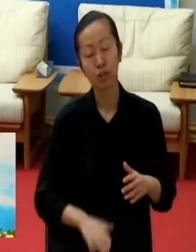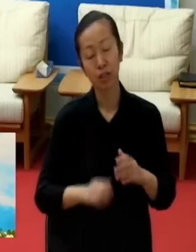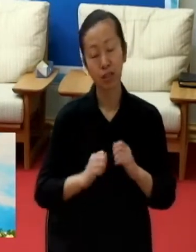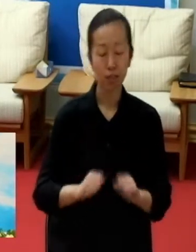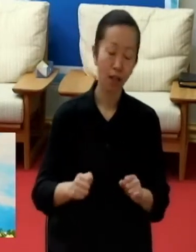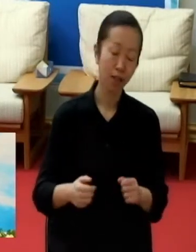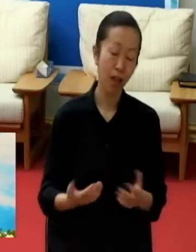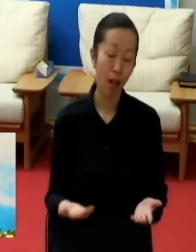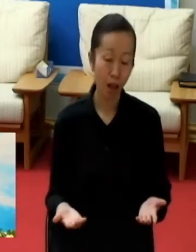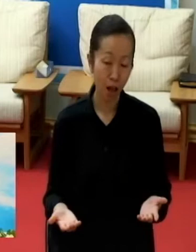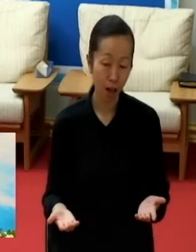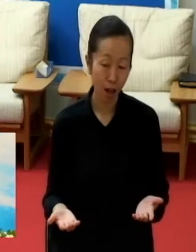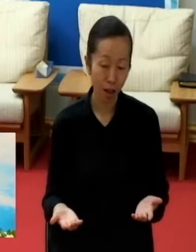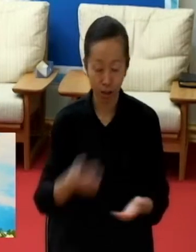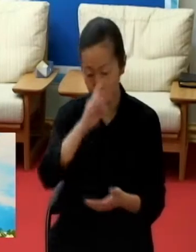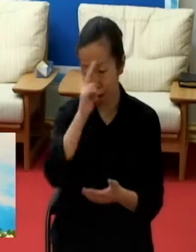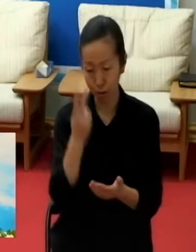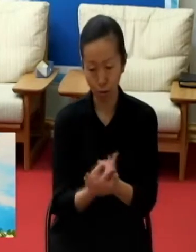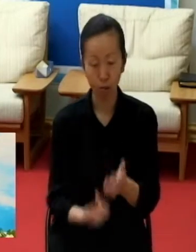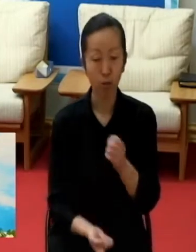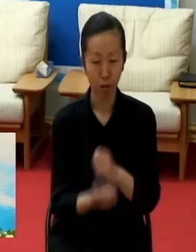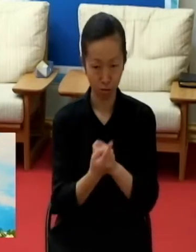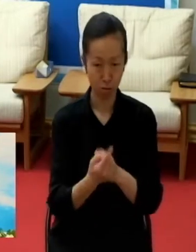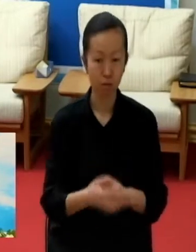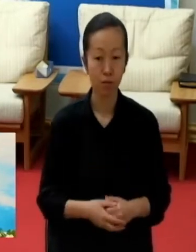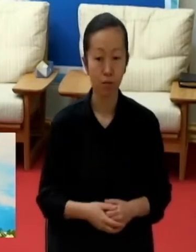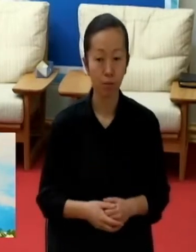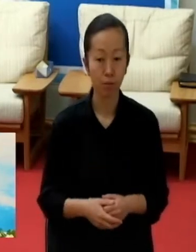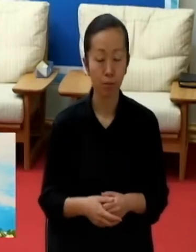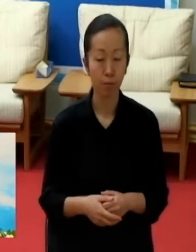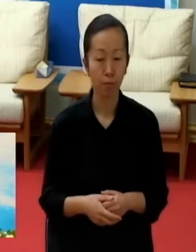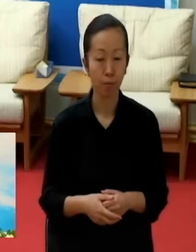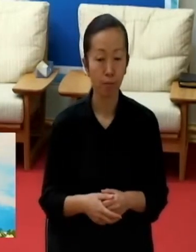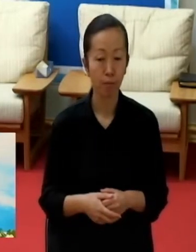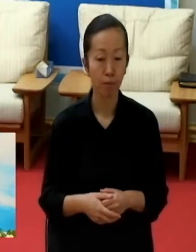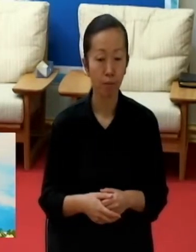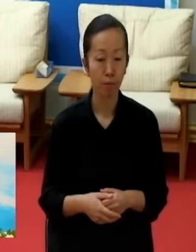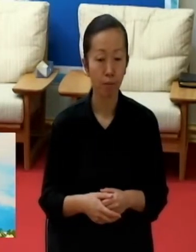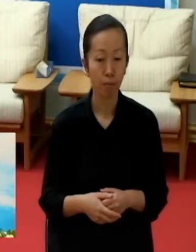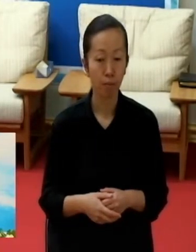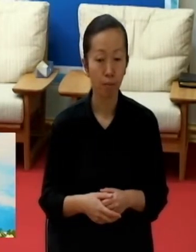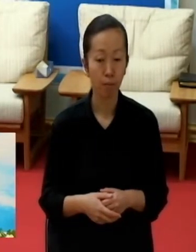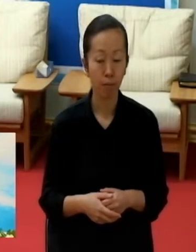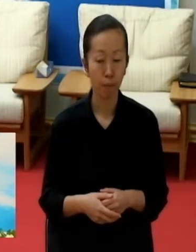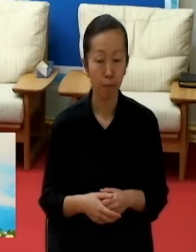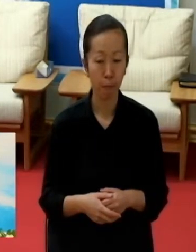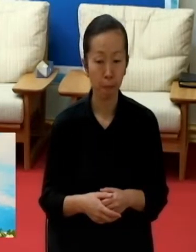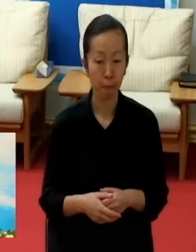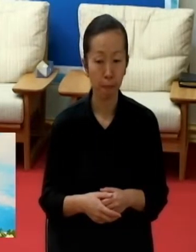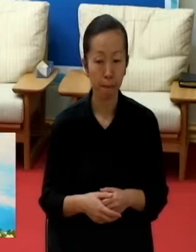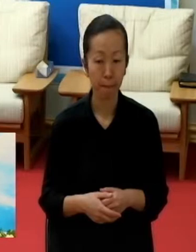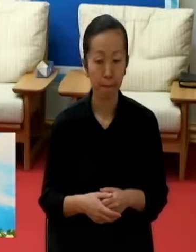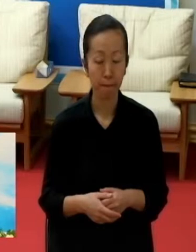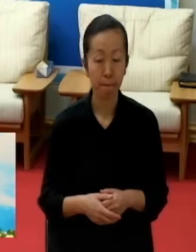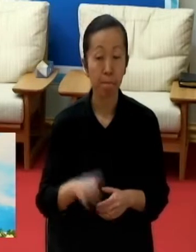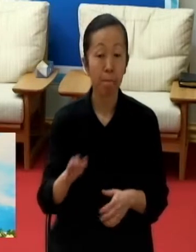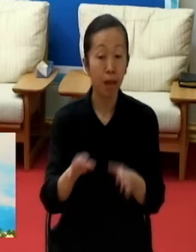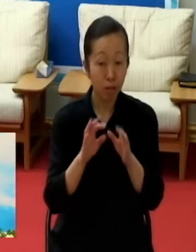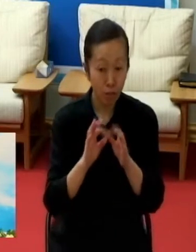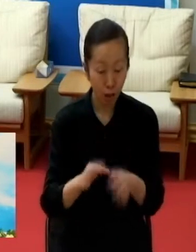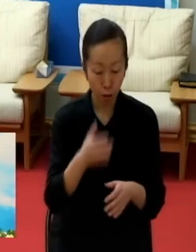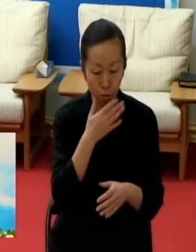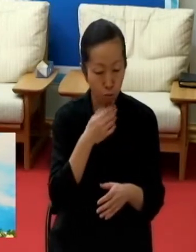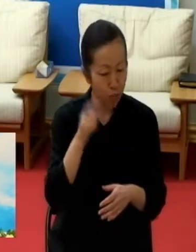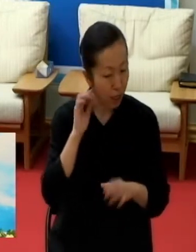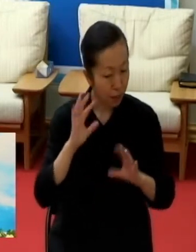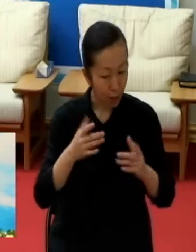の後には堕落になってしまうんです。 그래서 복음 없이 발전하면 발전할수록 문제는 더 많아지는 것입니다. ですから福